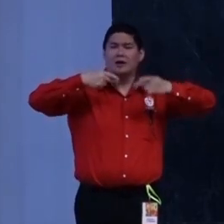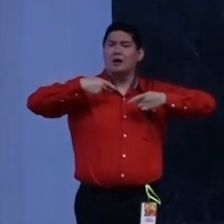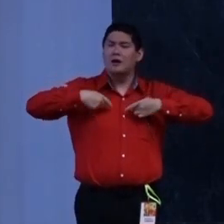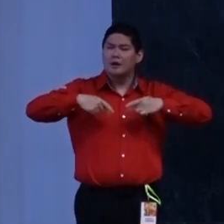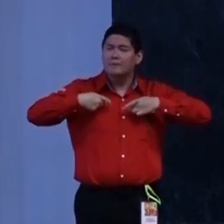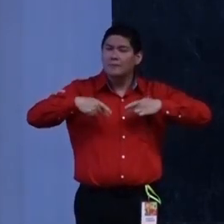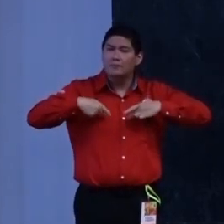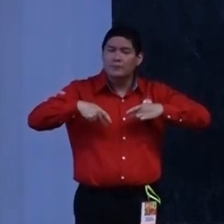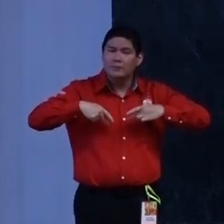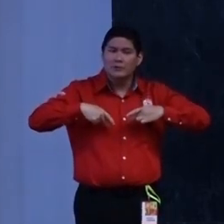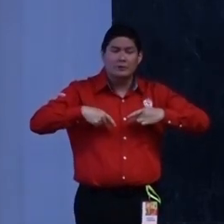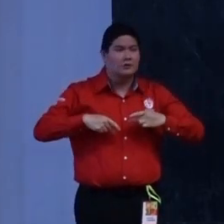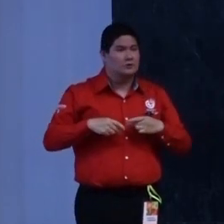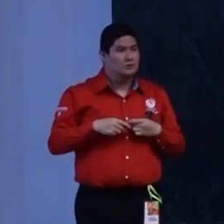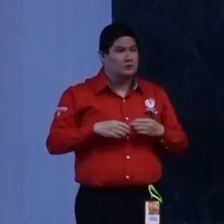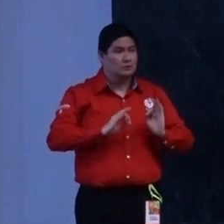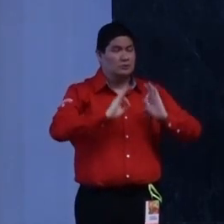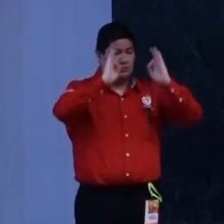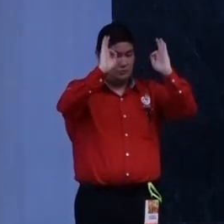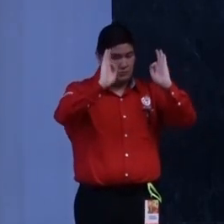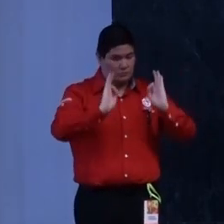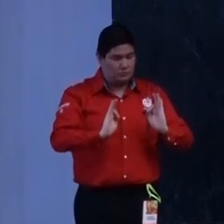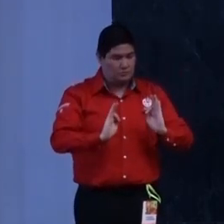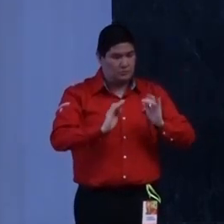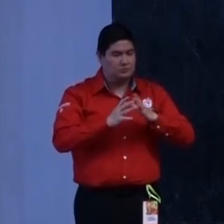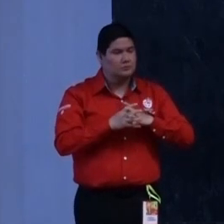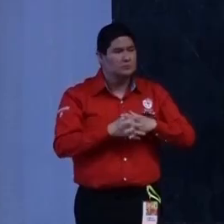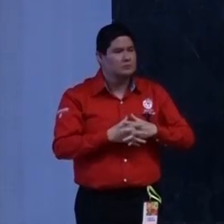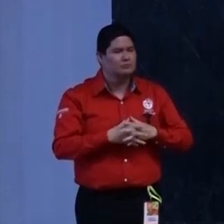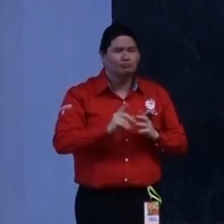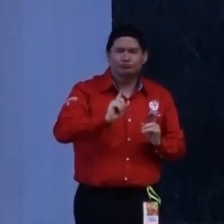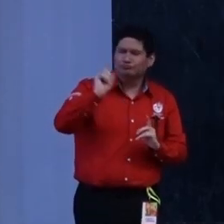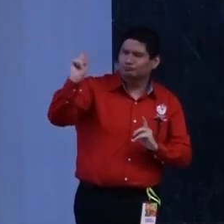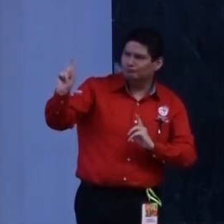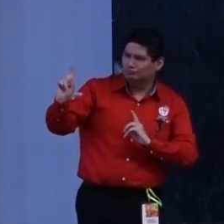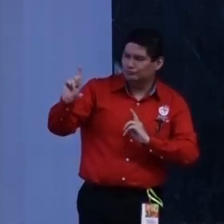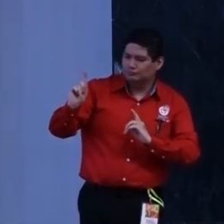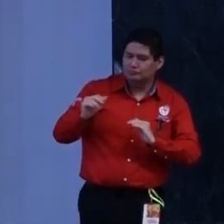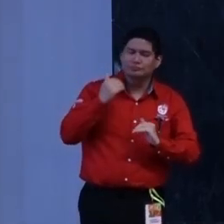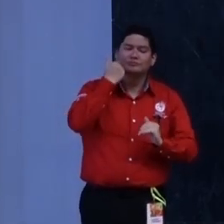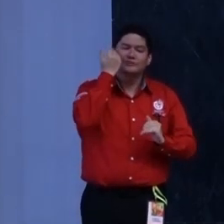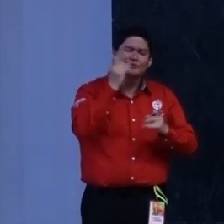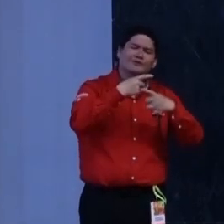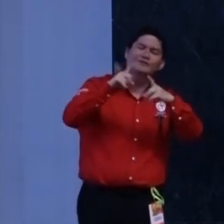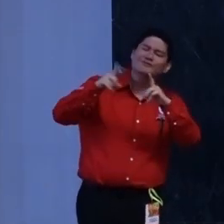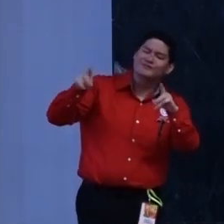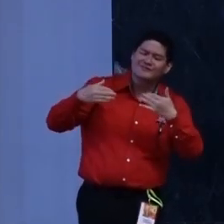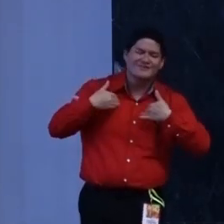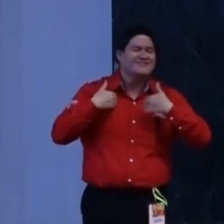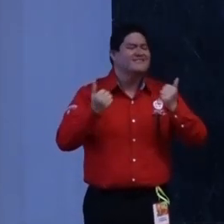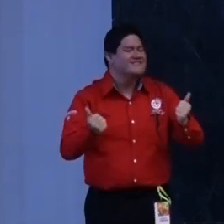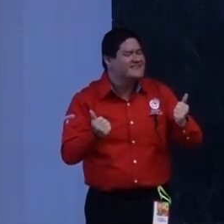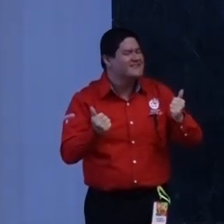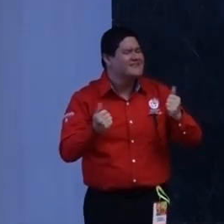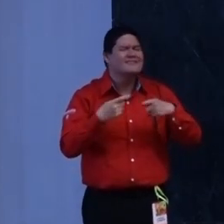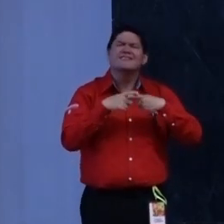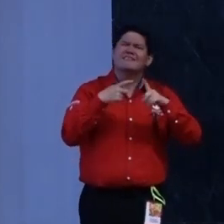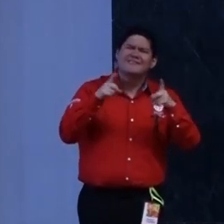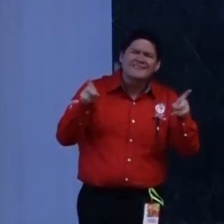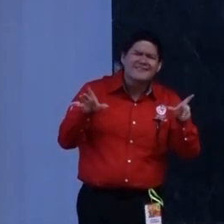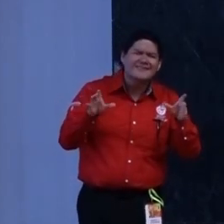personas hechas y derechas. Entonces, por un lado, quieren marcar su diferencia y entender que son